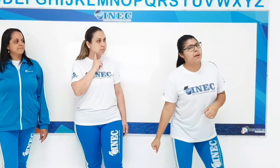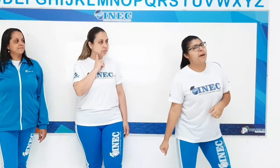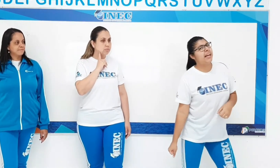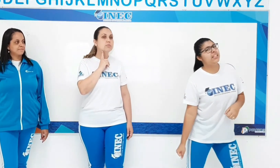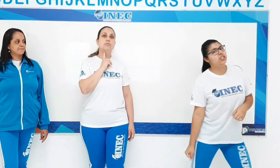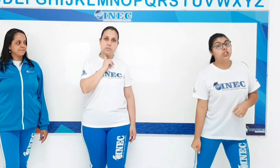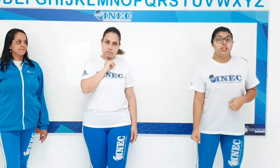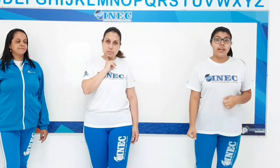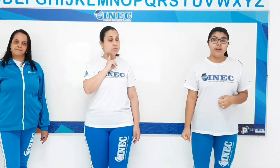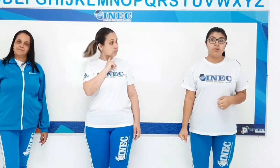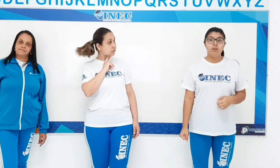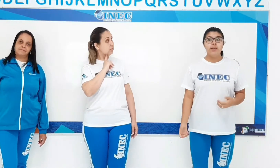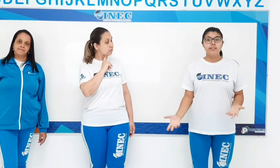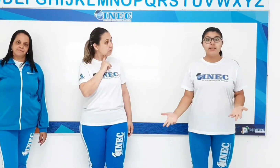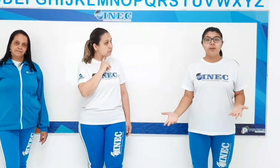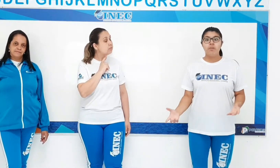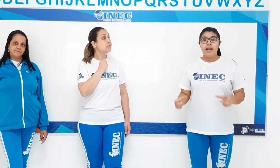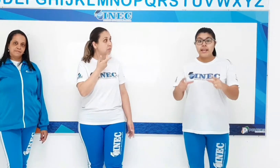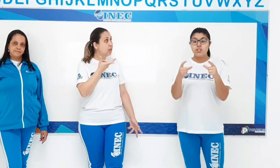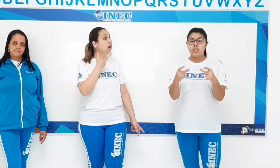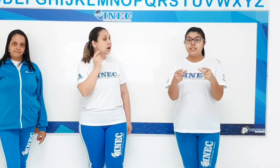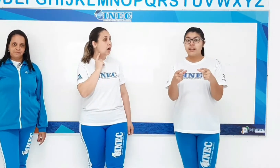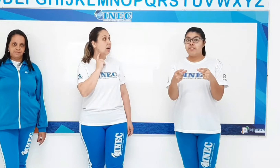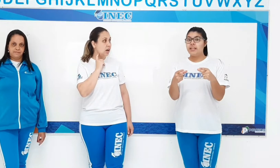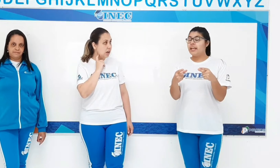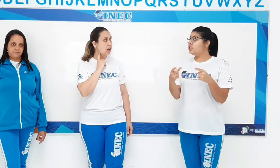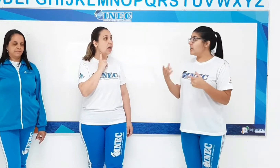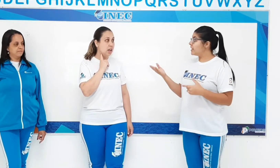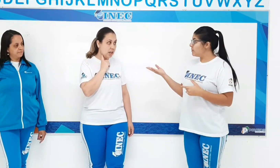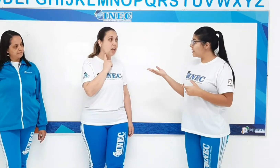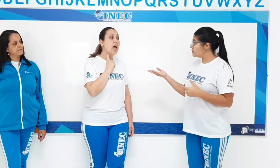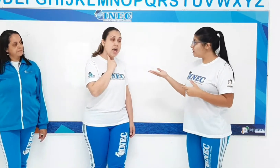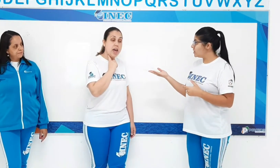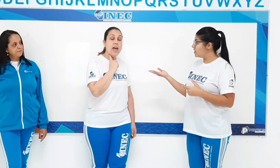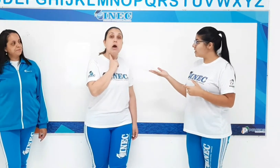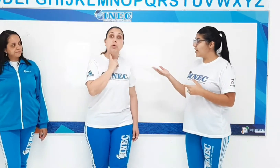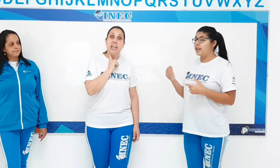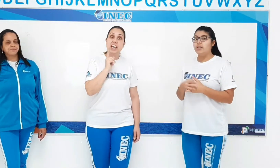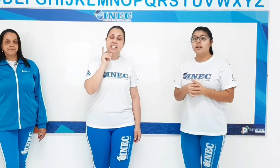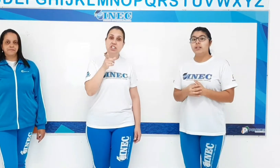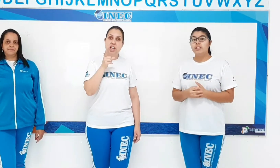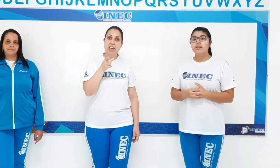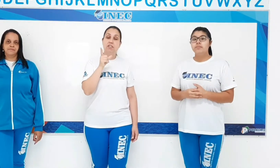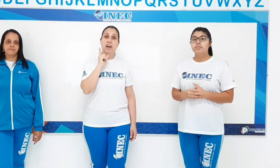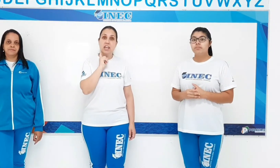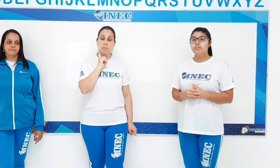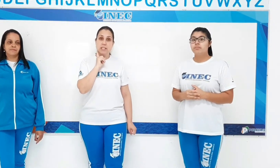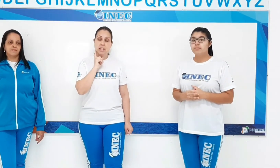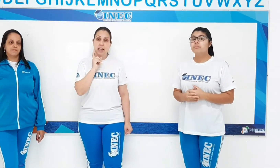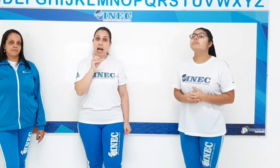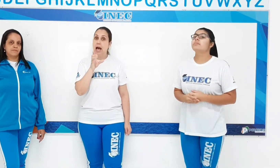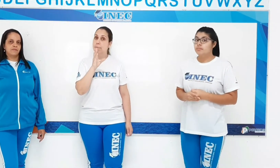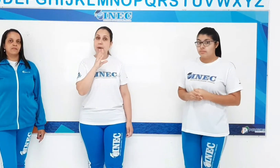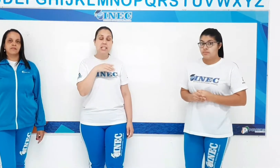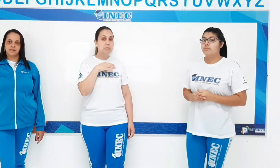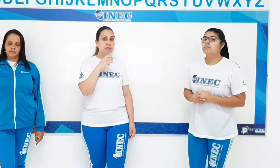com aquela mala de dinheiro? Então, é só escrever naquele cheque, não é isso, Tia Rogéria? Porque esse cheque vai